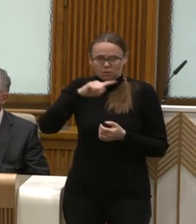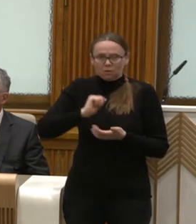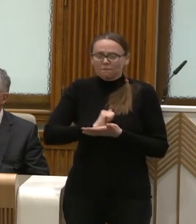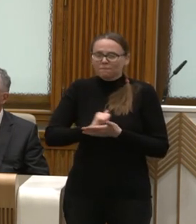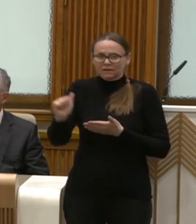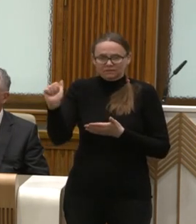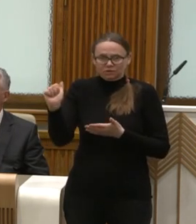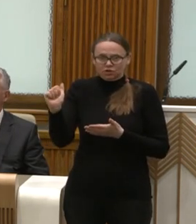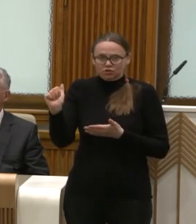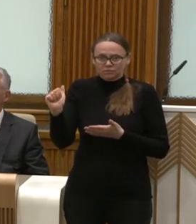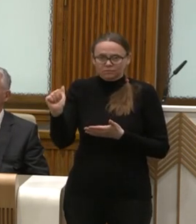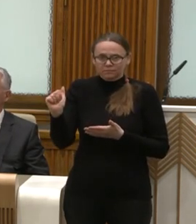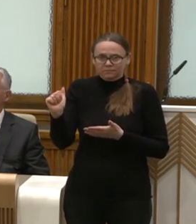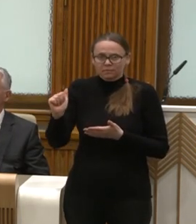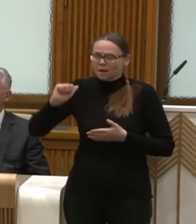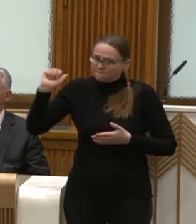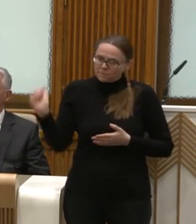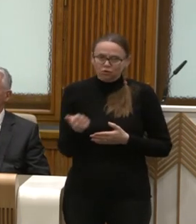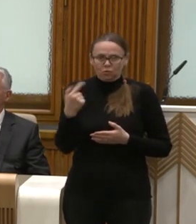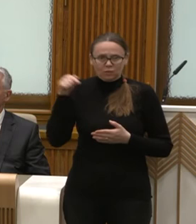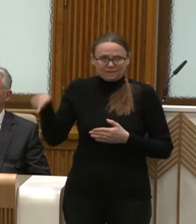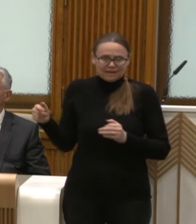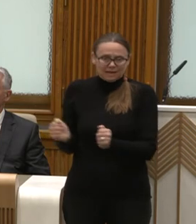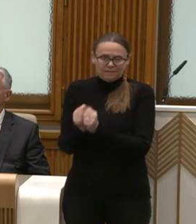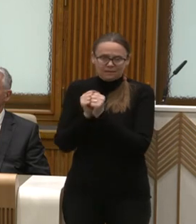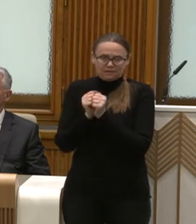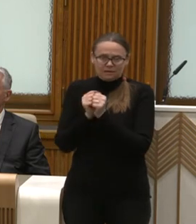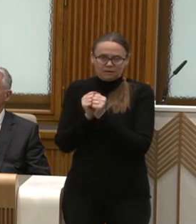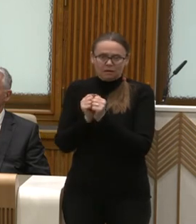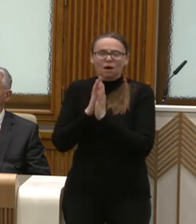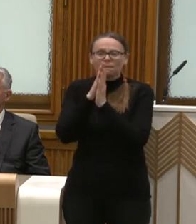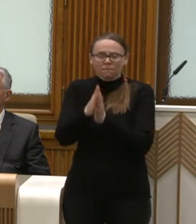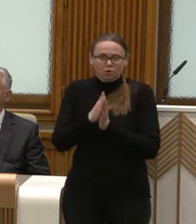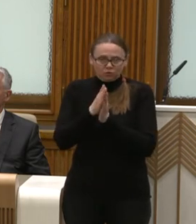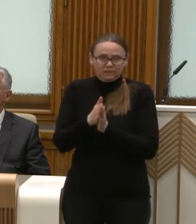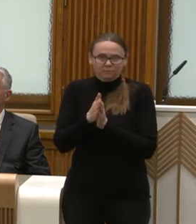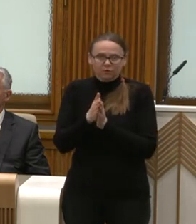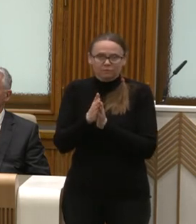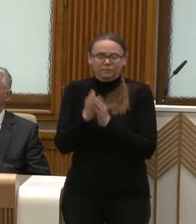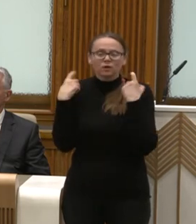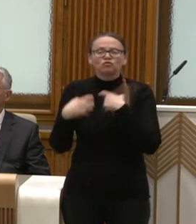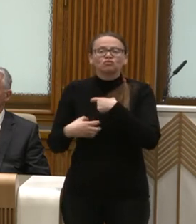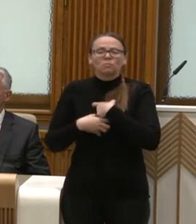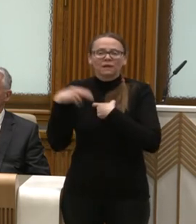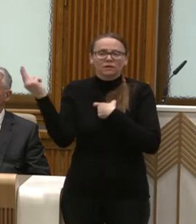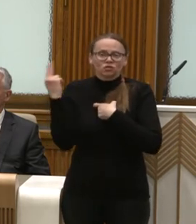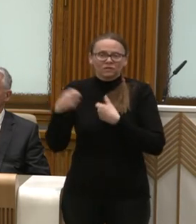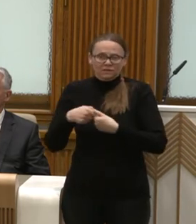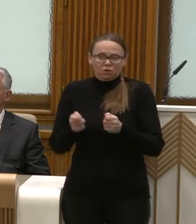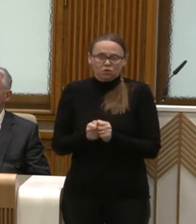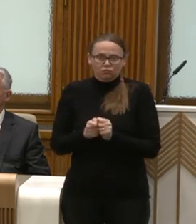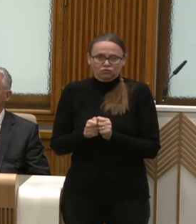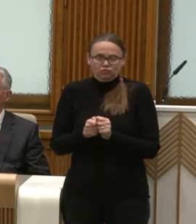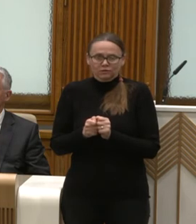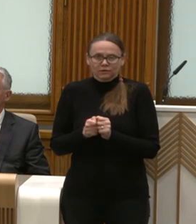Prvič ponovno z tega mesta prosimo župane slovenskih občin,